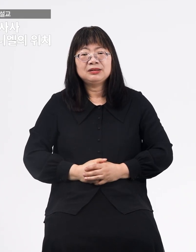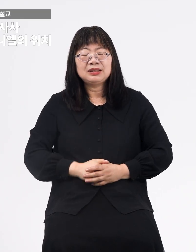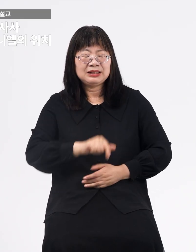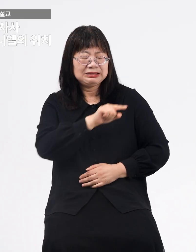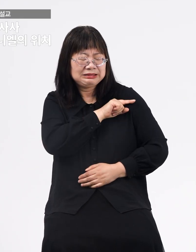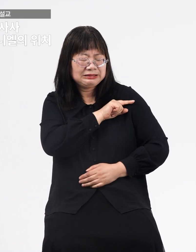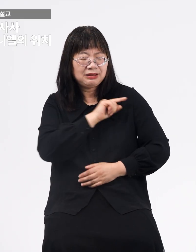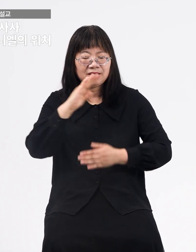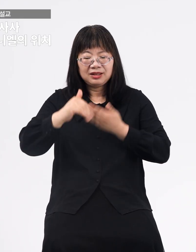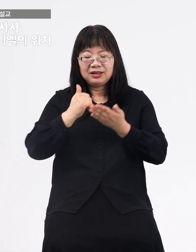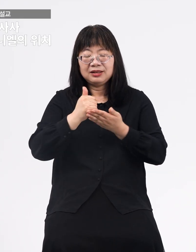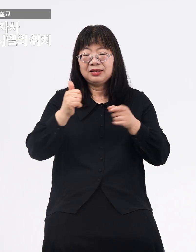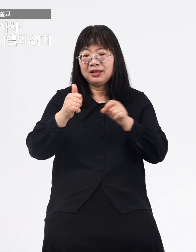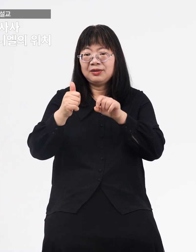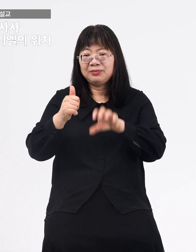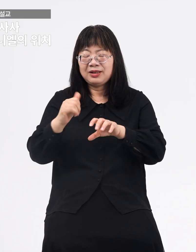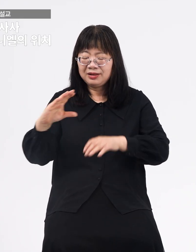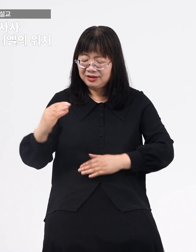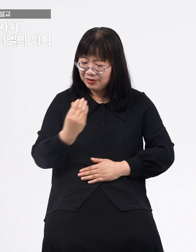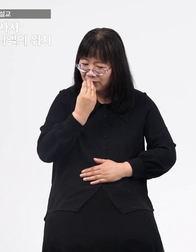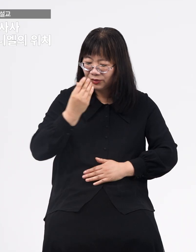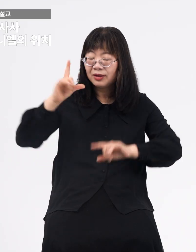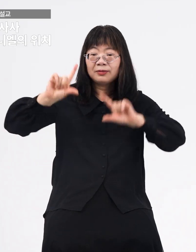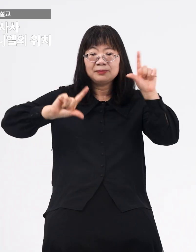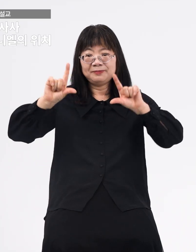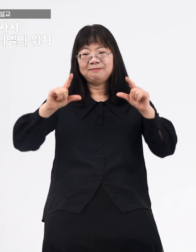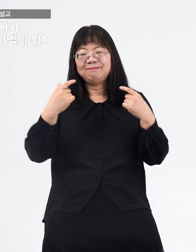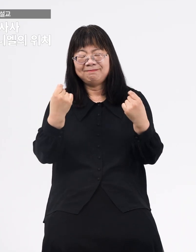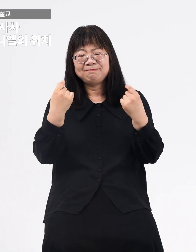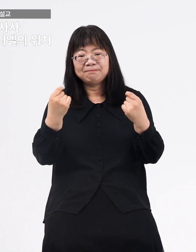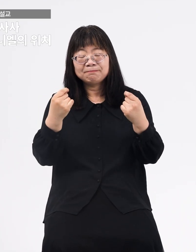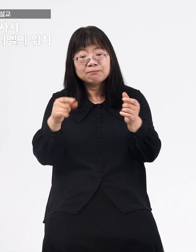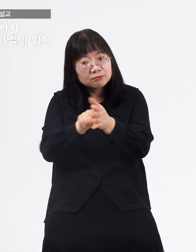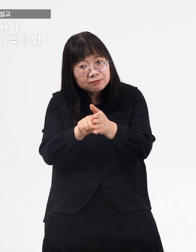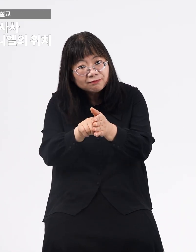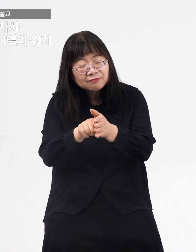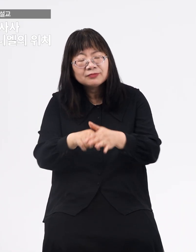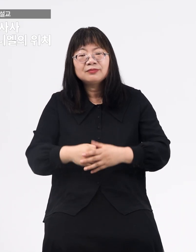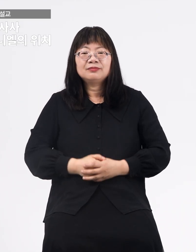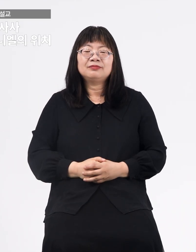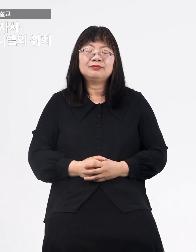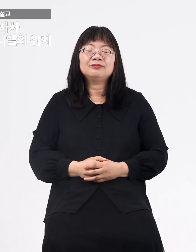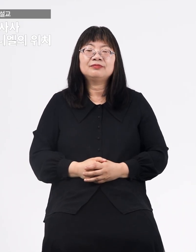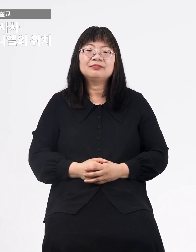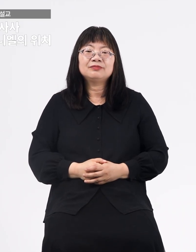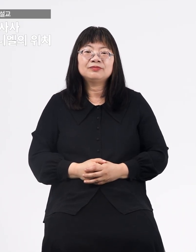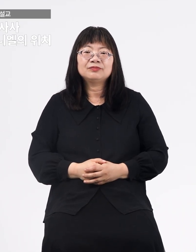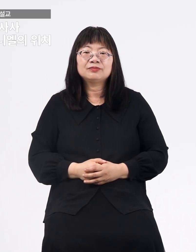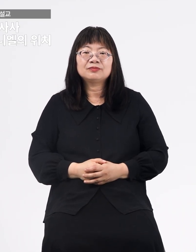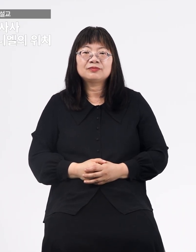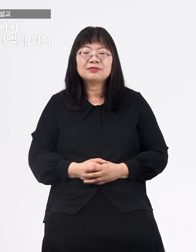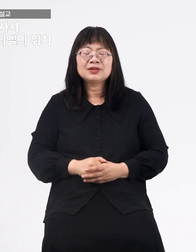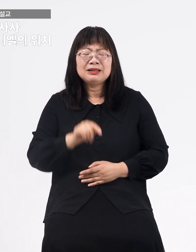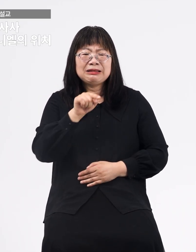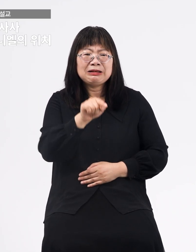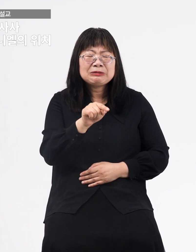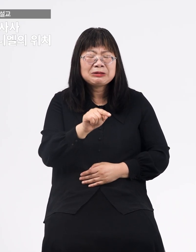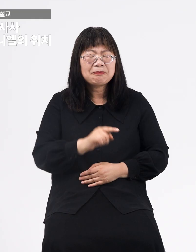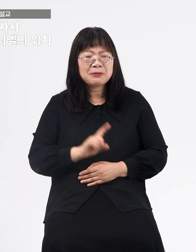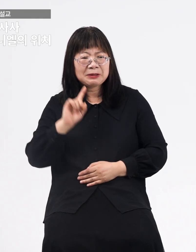가장 하나님 앞에 거룩한 태도입니다. 믿습니까? 거기에 무슨